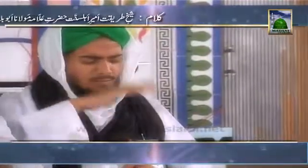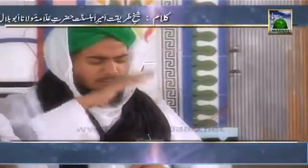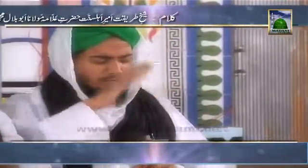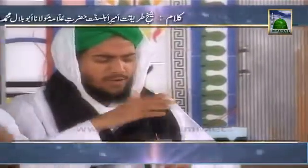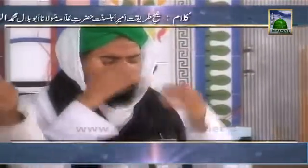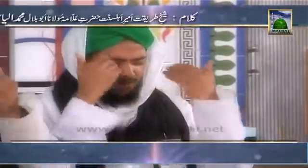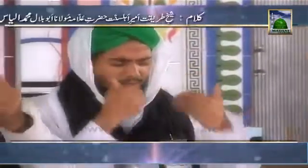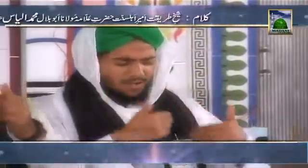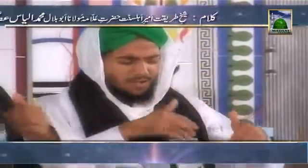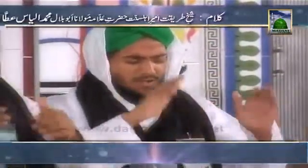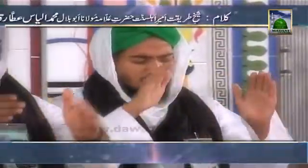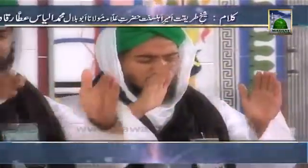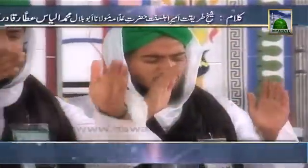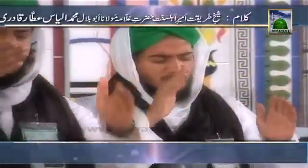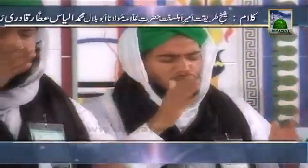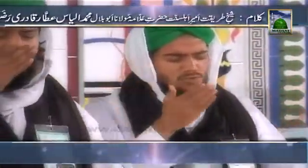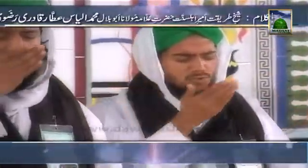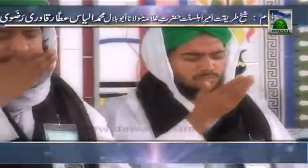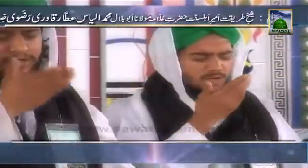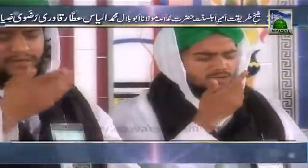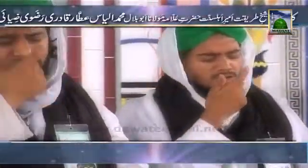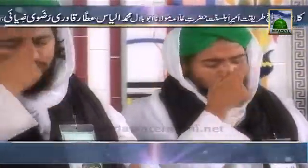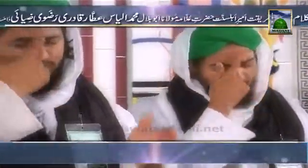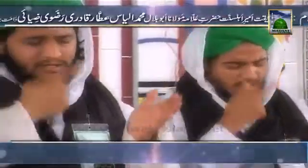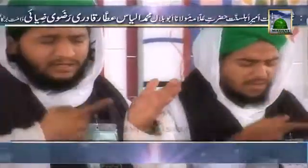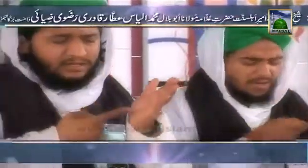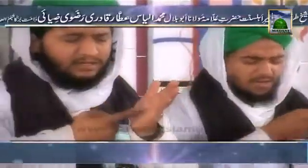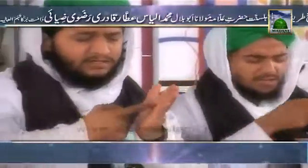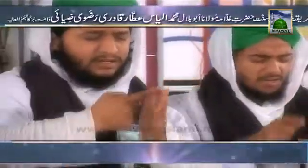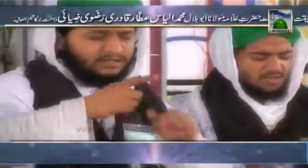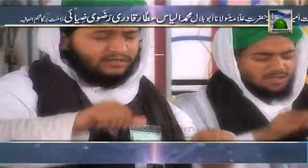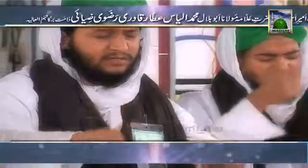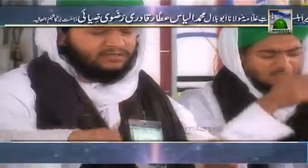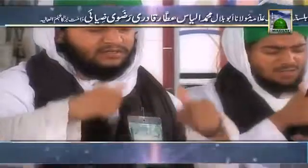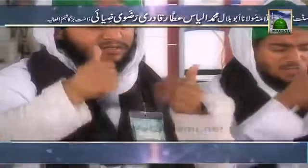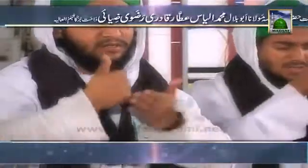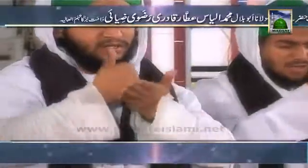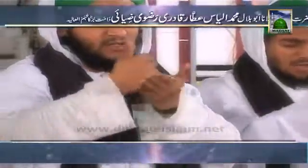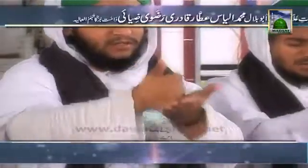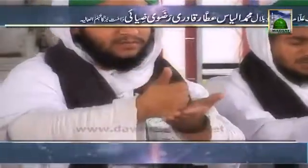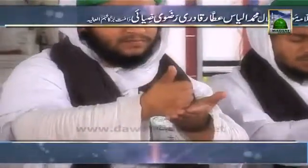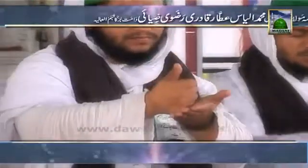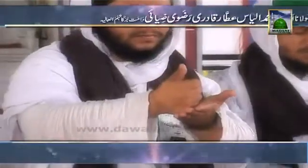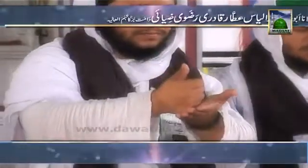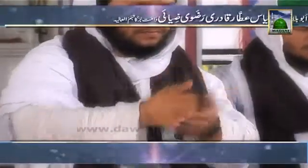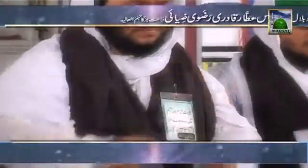کرم فرمائی، اس پر یہ احسان کیا، جن